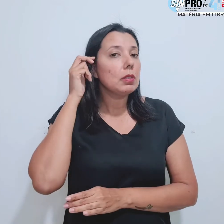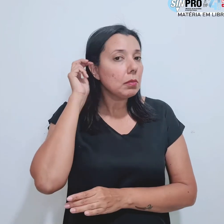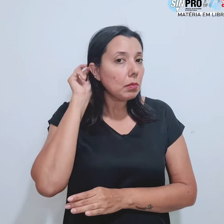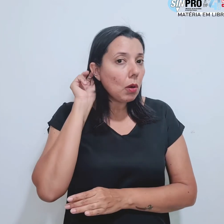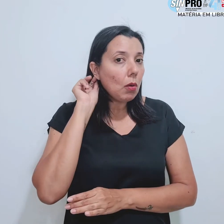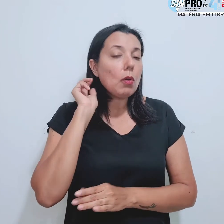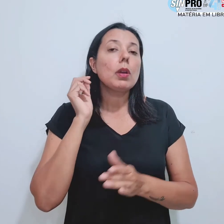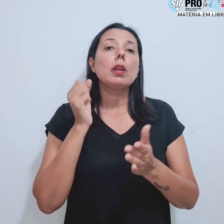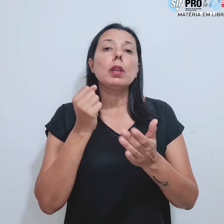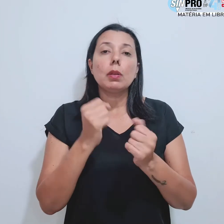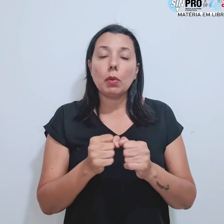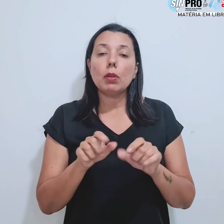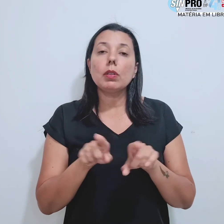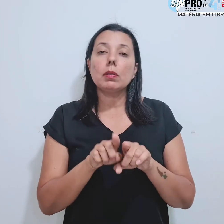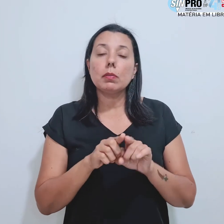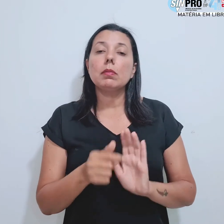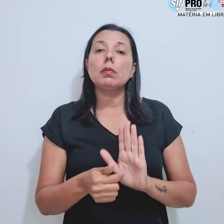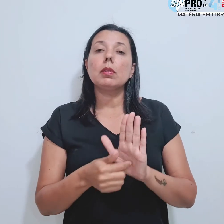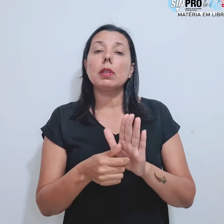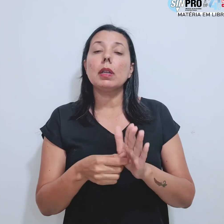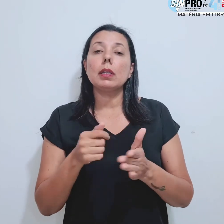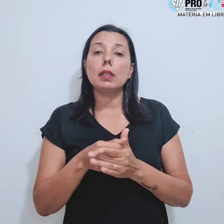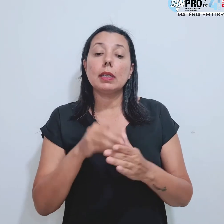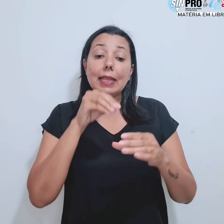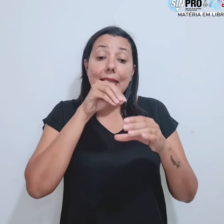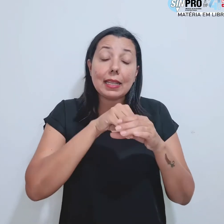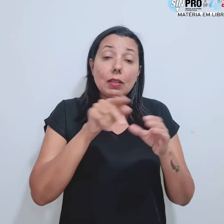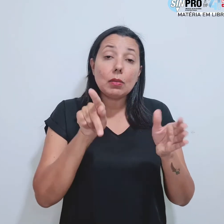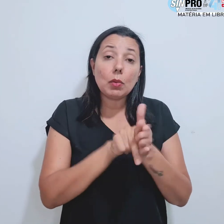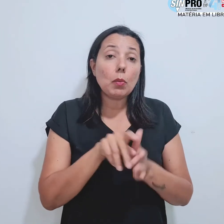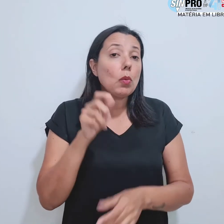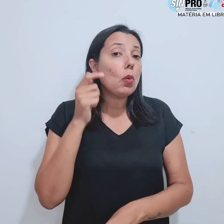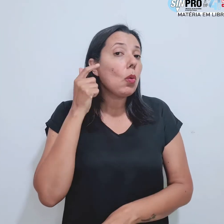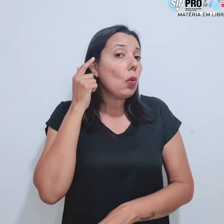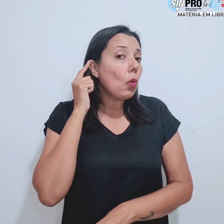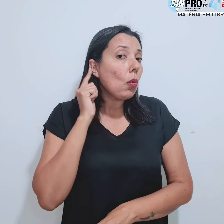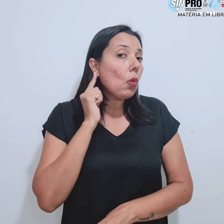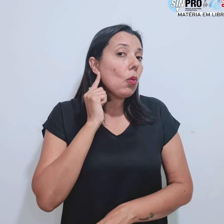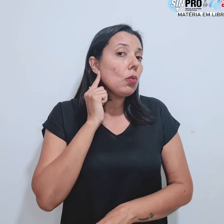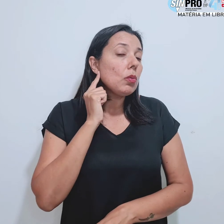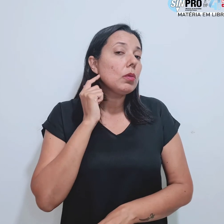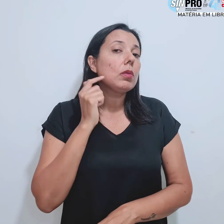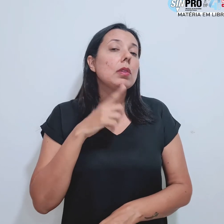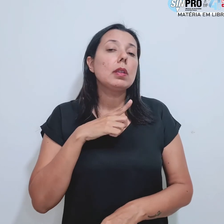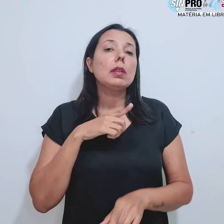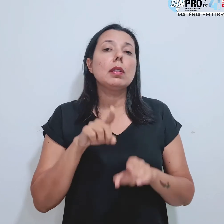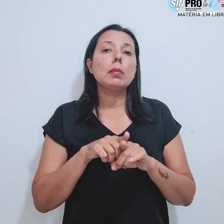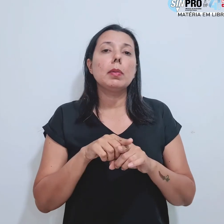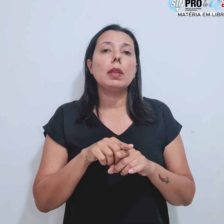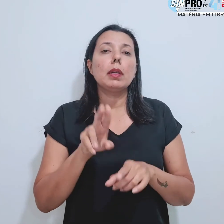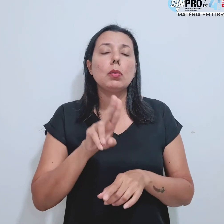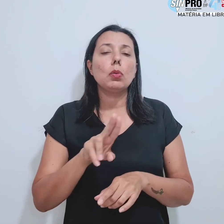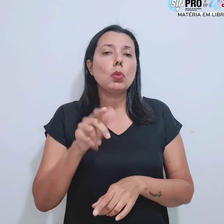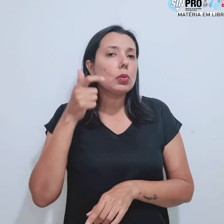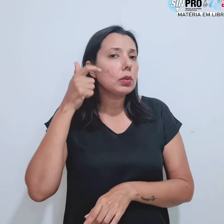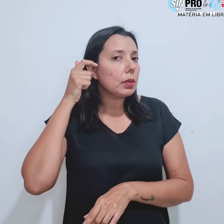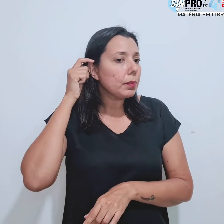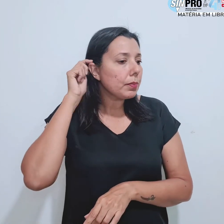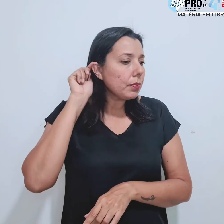que podem ser colocadas dentro do ouvido. A gente tem aparelhos auditivos de